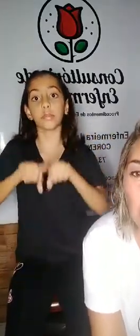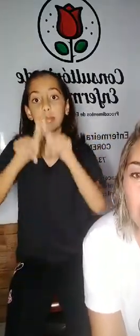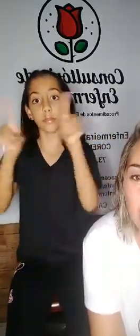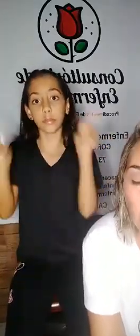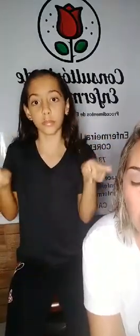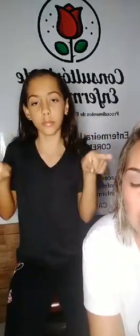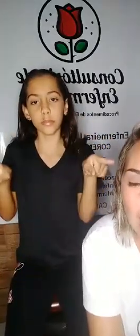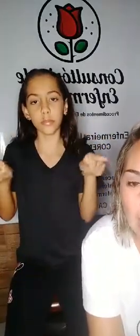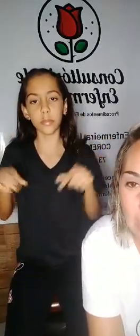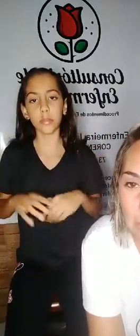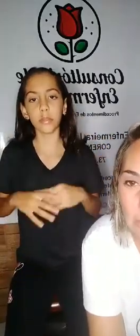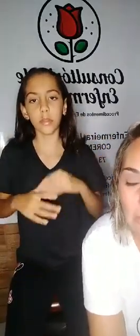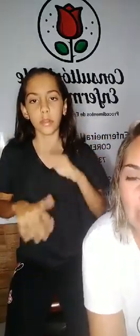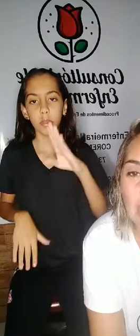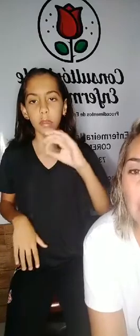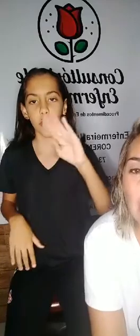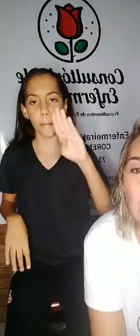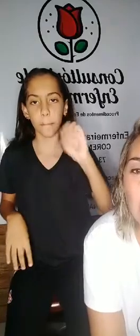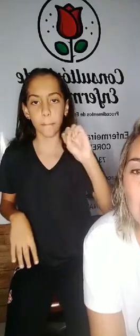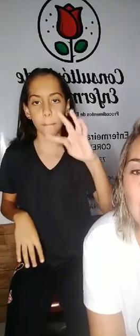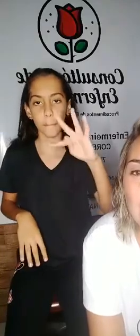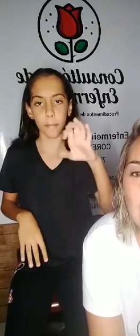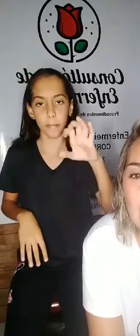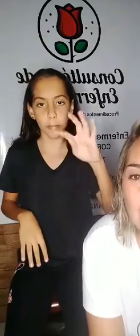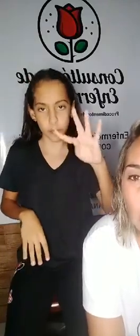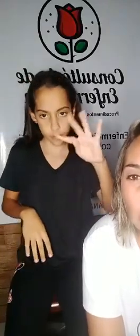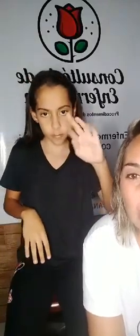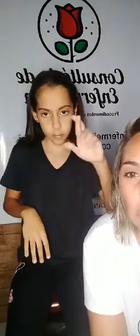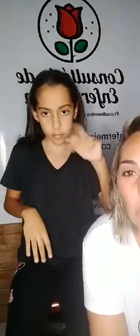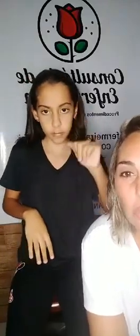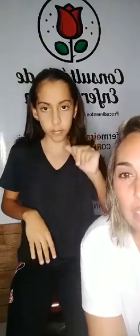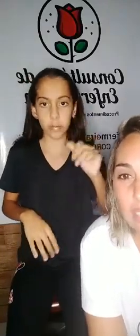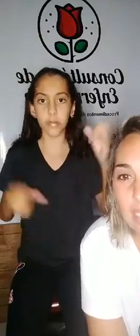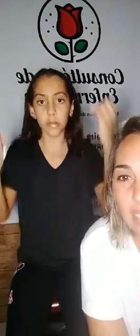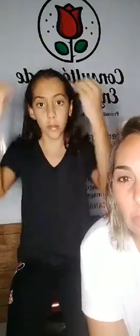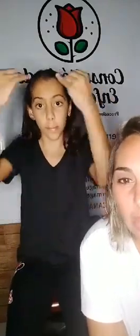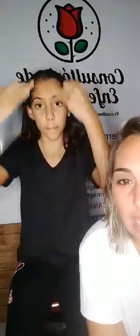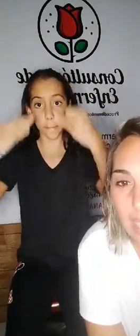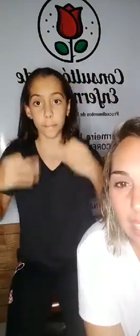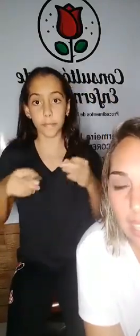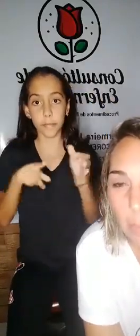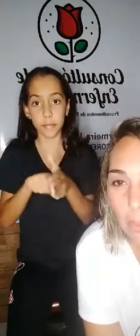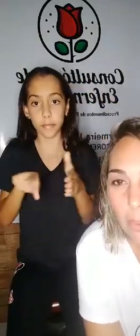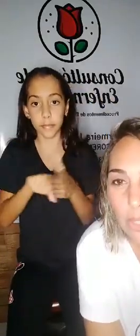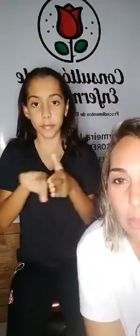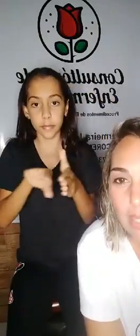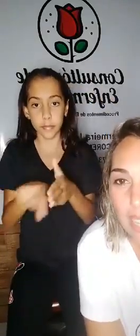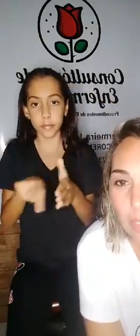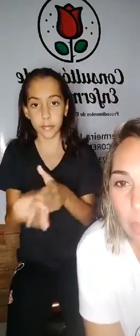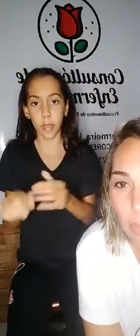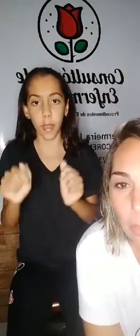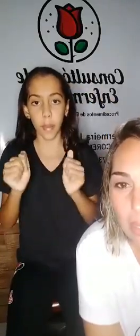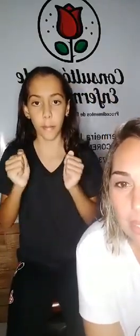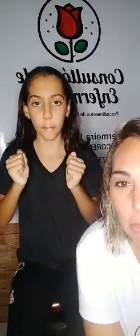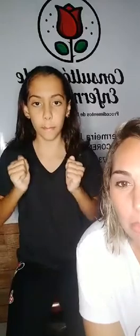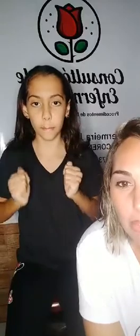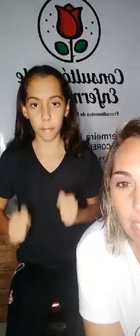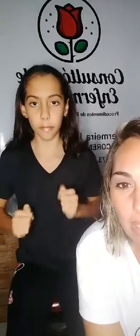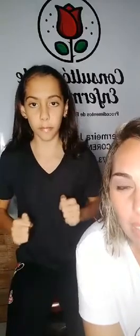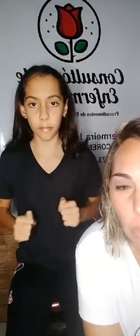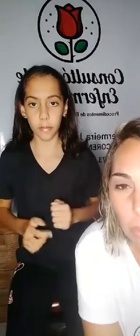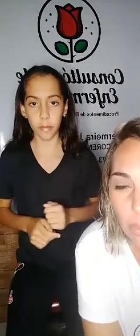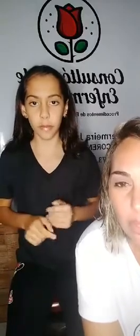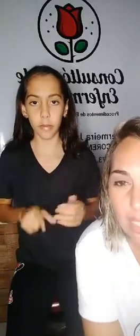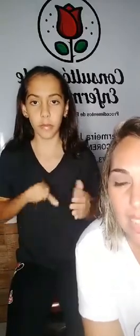e obstetra, vai hoje esclarecer algumas dúvidas. Caso alguém tenha, pode mandar as perguntas,